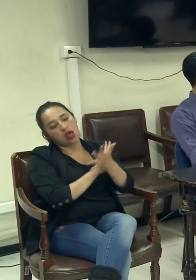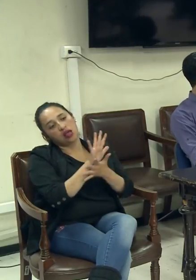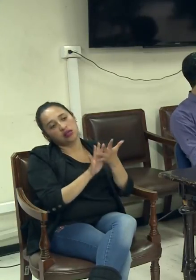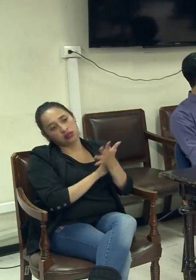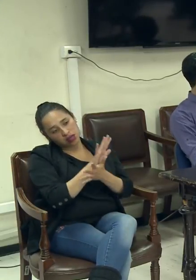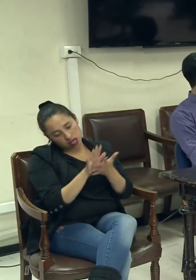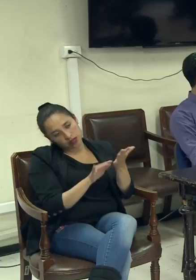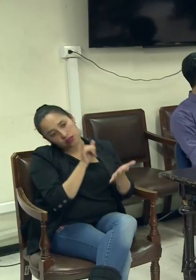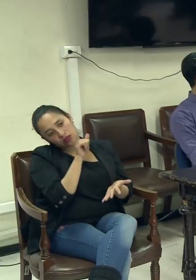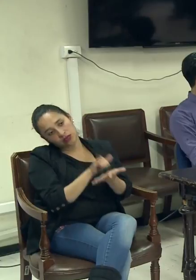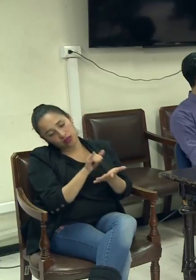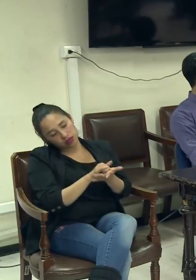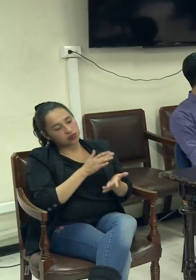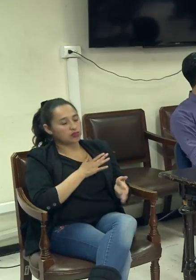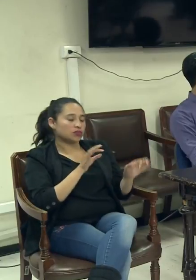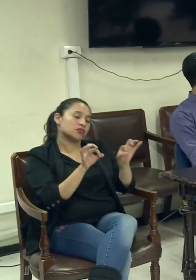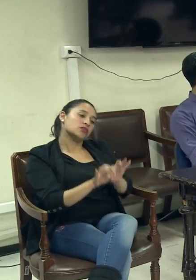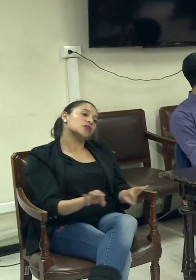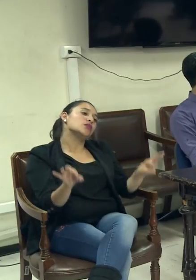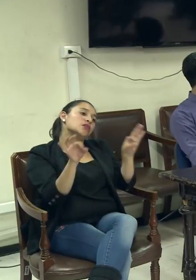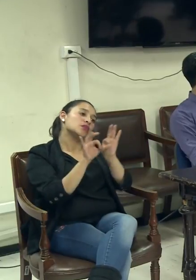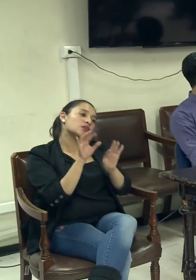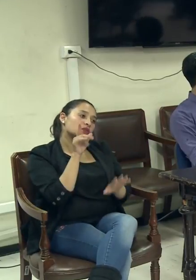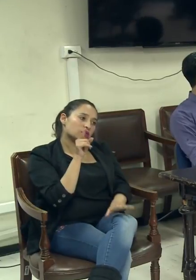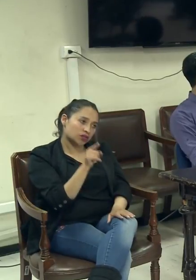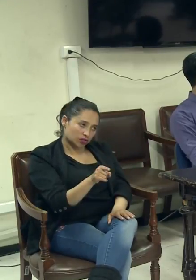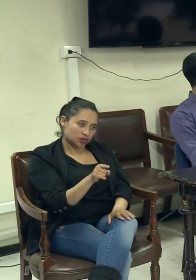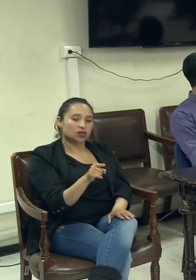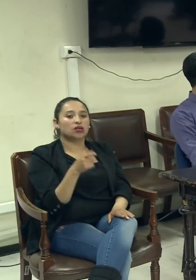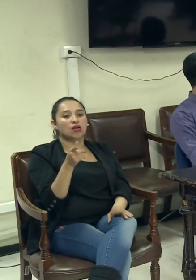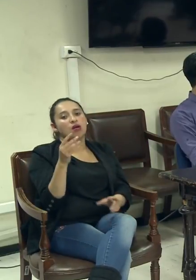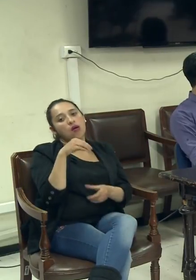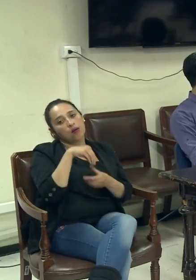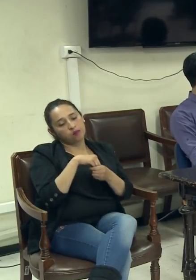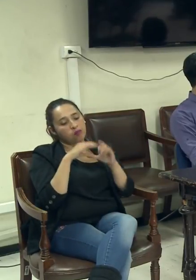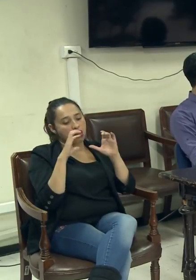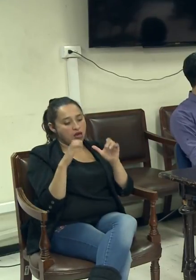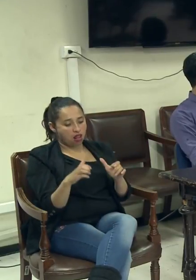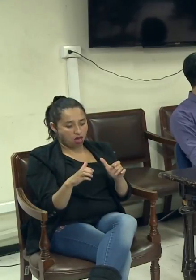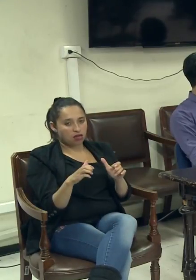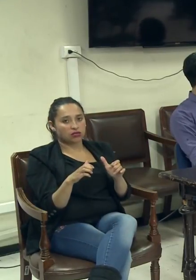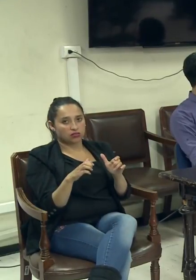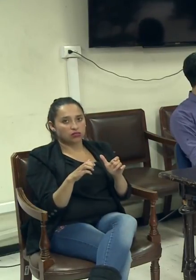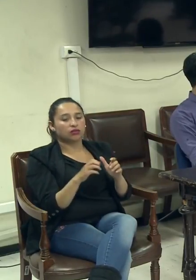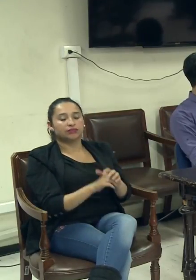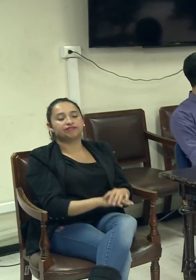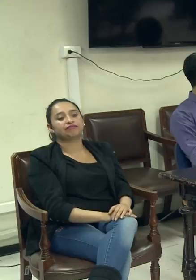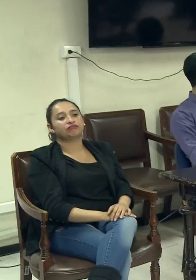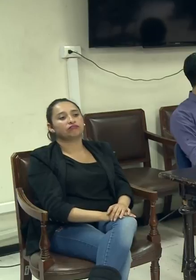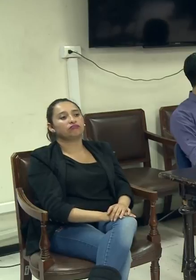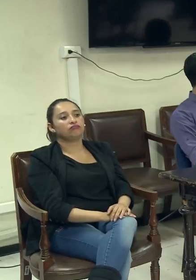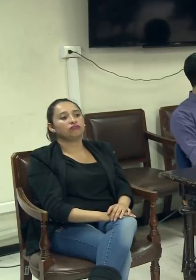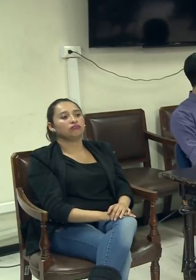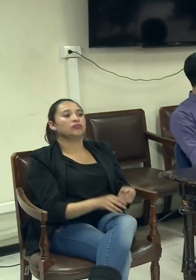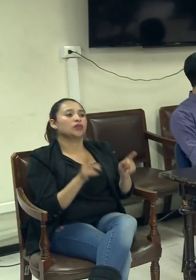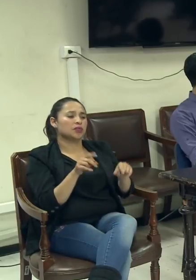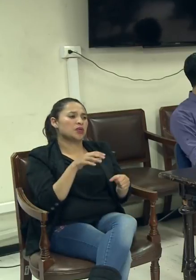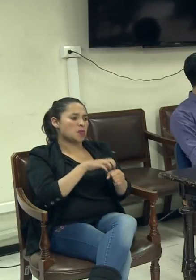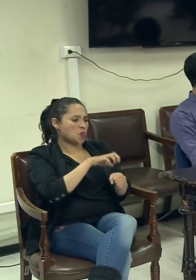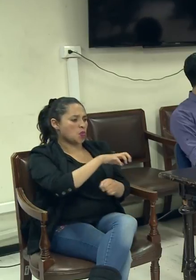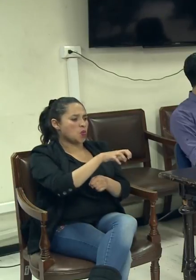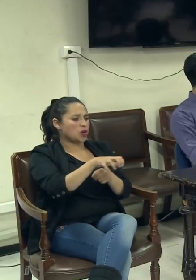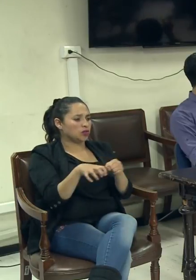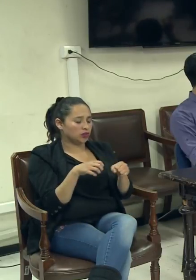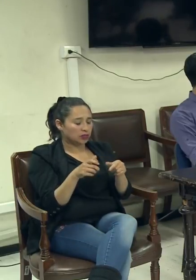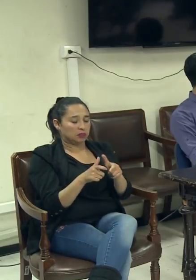que me parece súper importante que lo haya en la clase, pero también había muchísimo, una población mucho